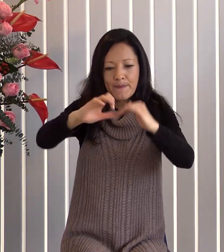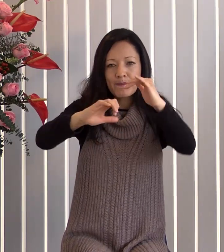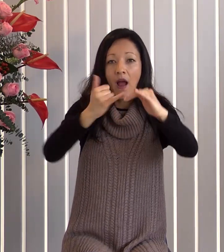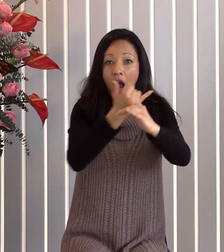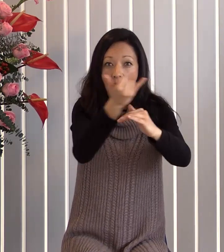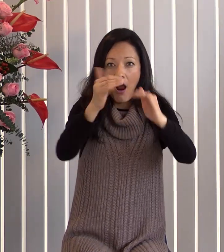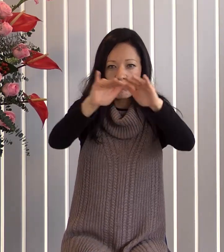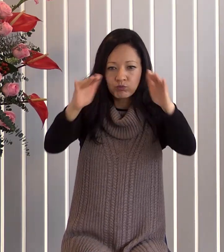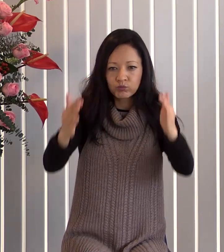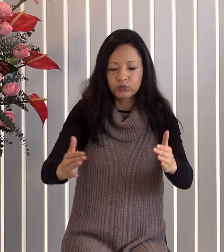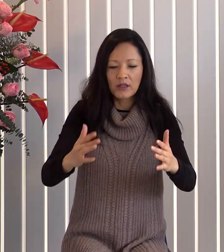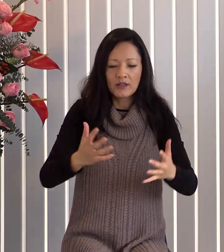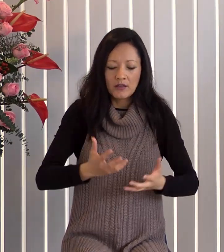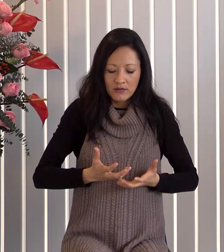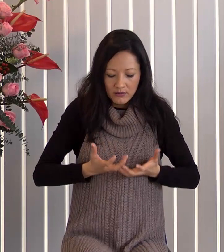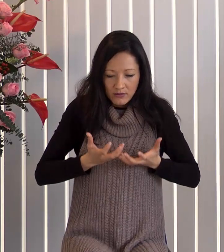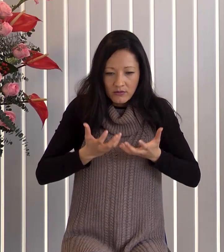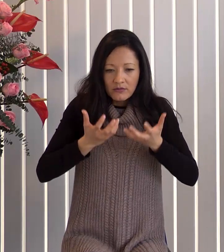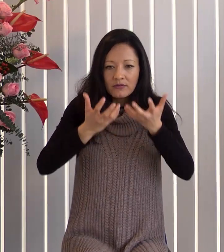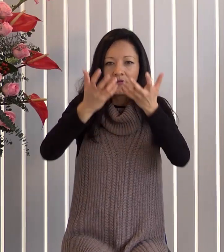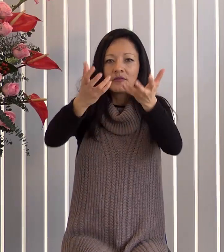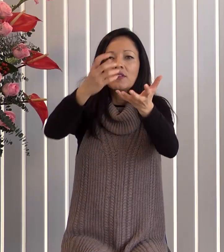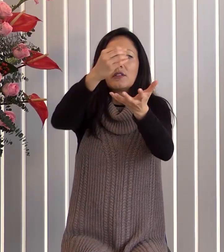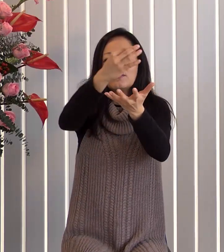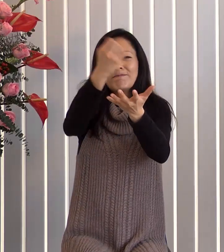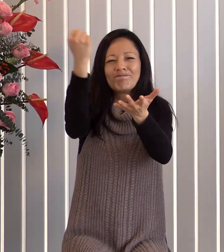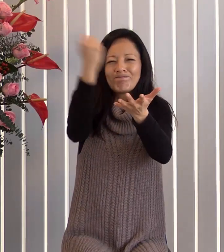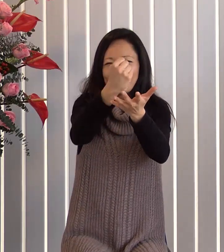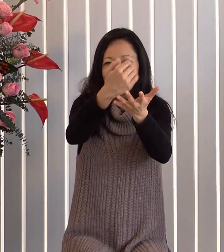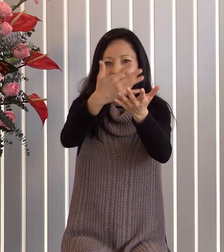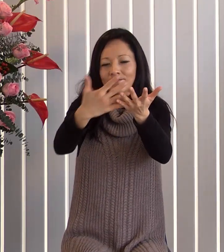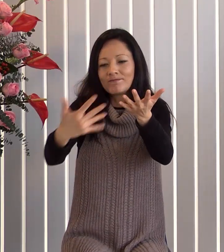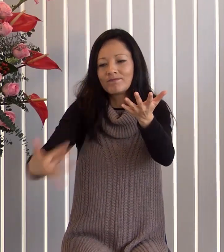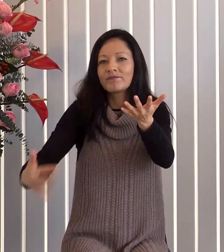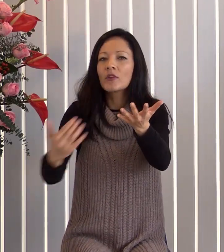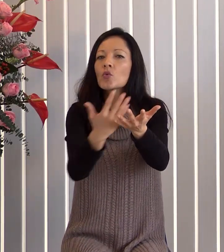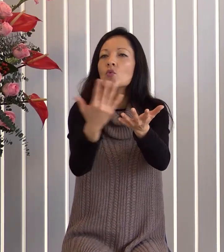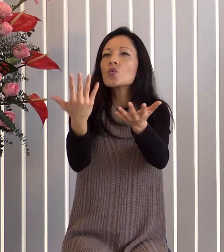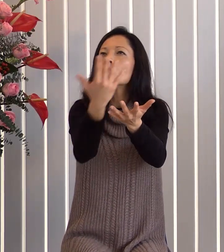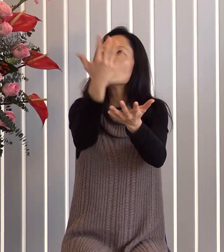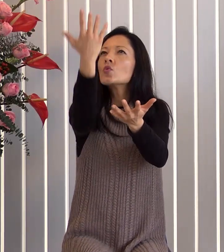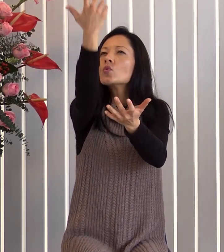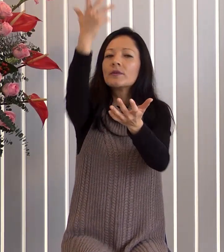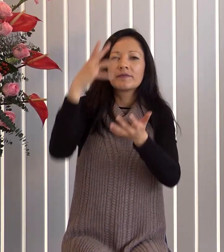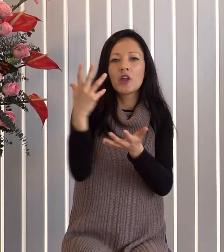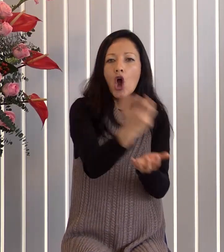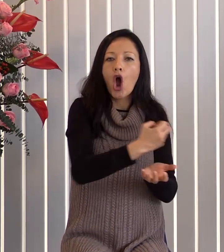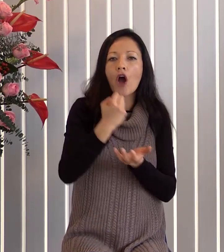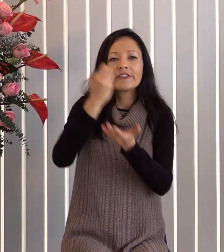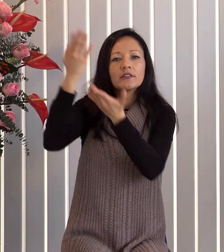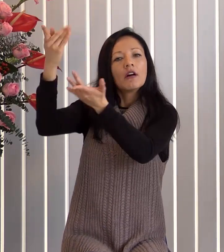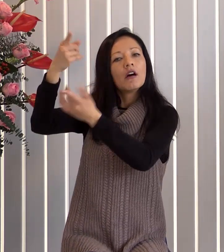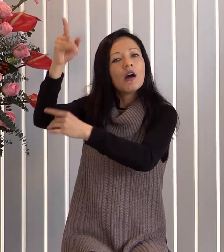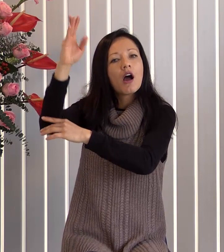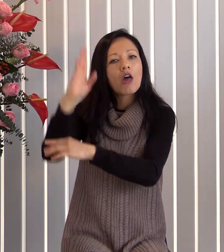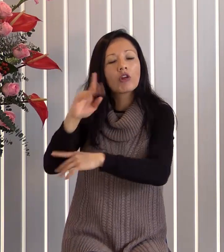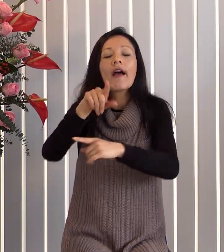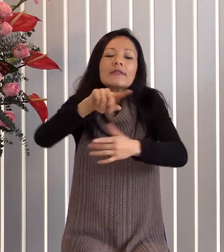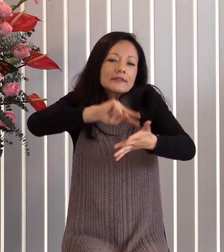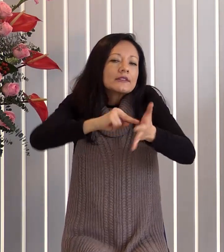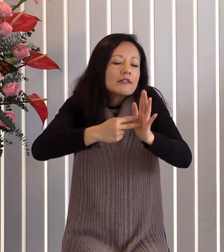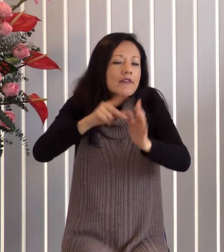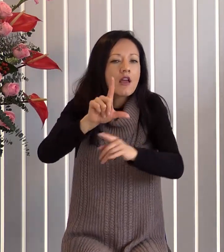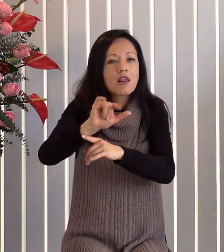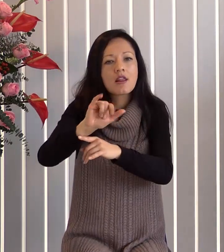es precioso para nosotros como ofrenda a Dios. Eso era lo que era una libación.